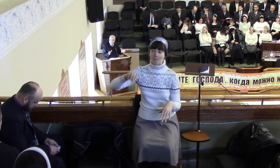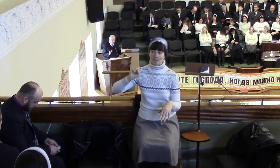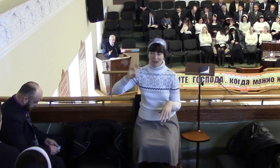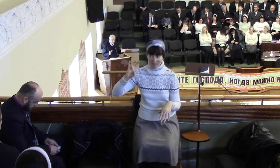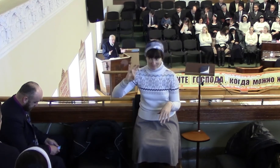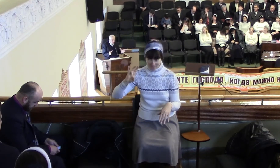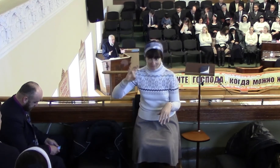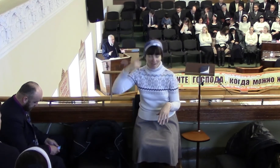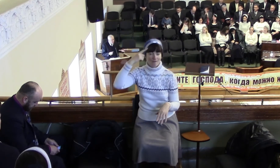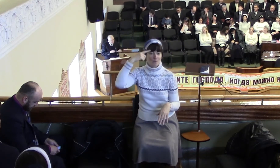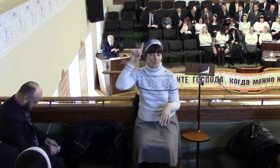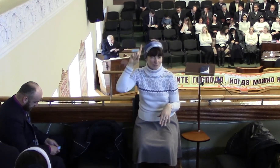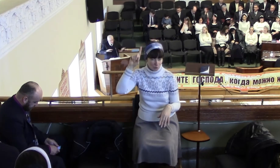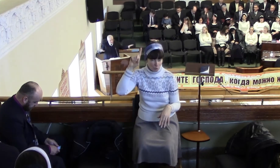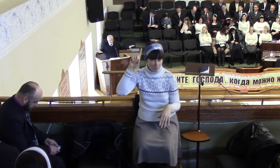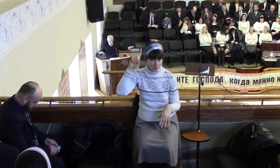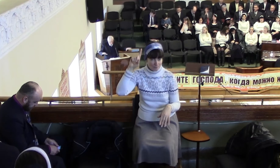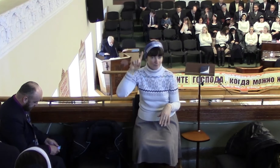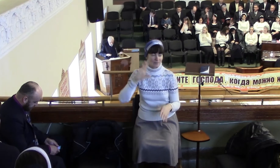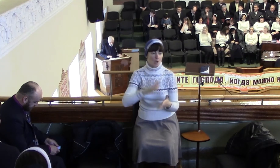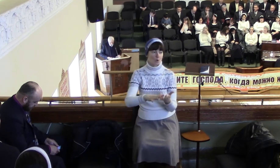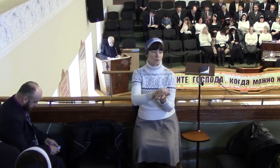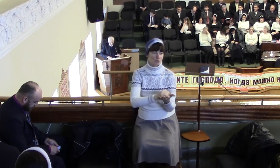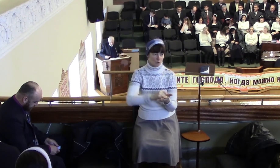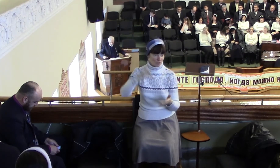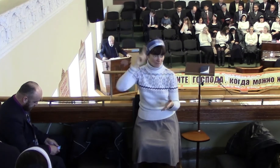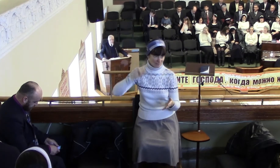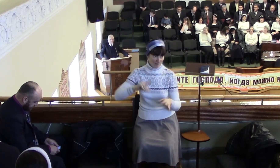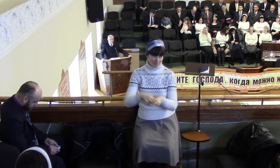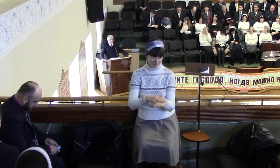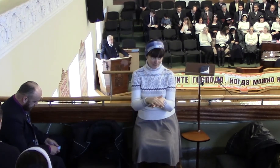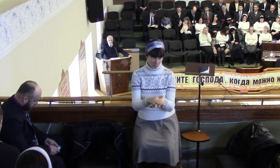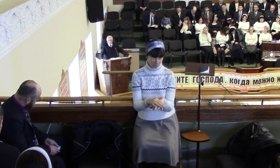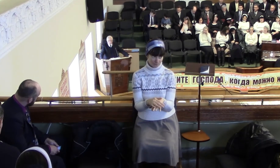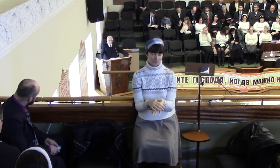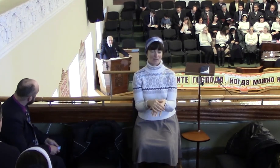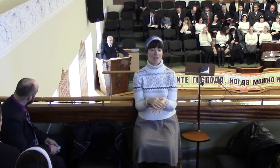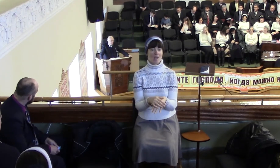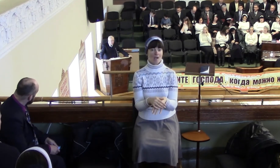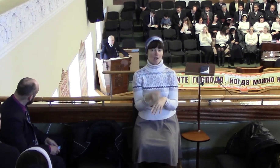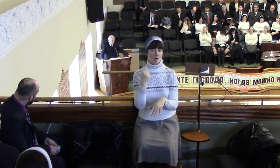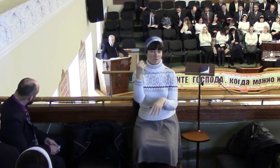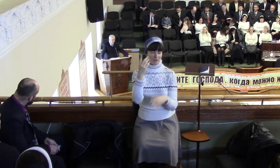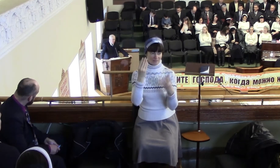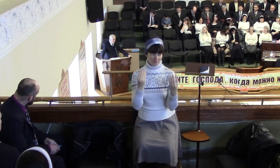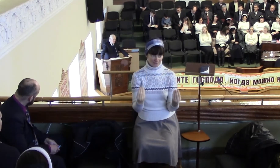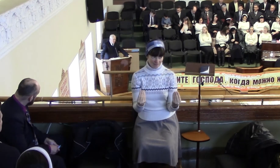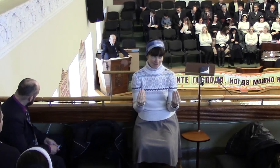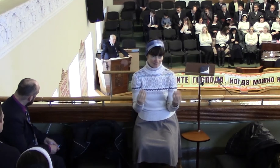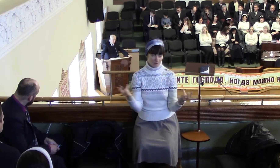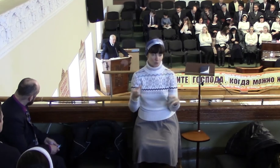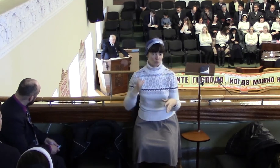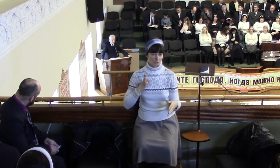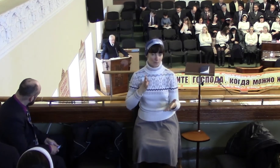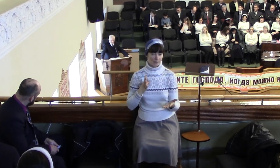обставлено, законы разосланы были. В определенный день нужно было убить всех